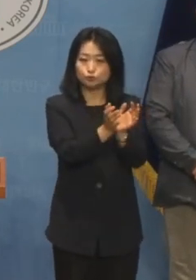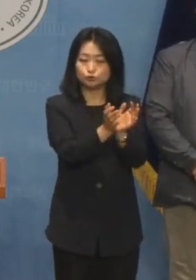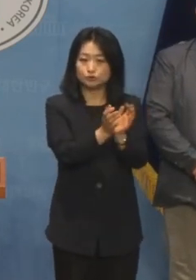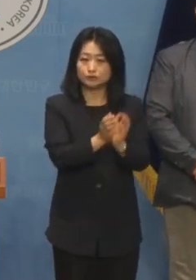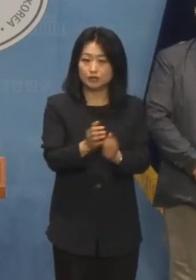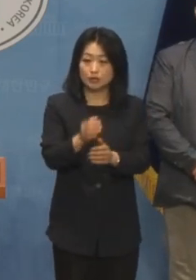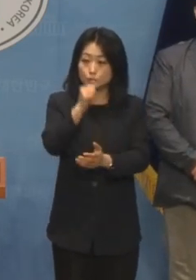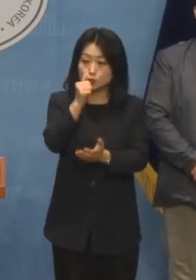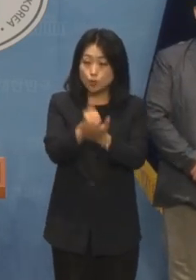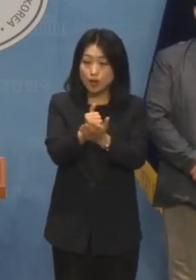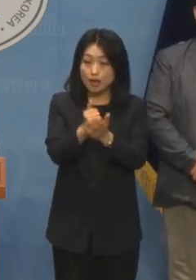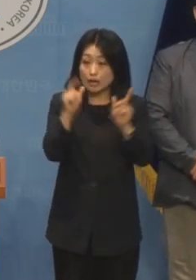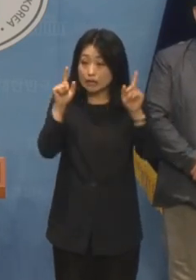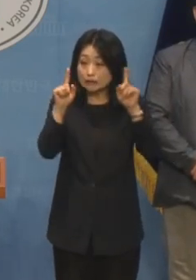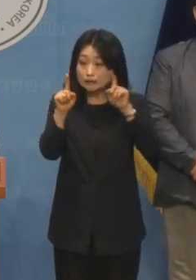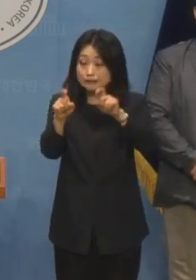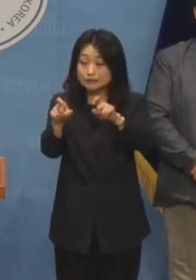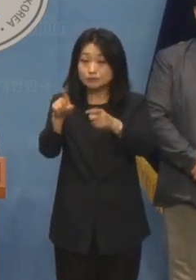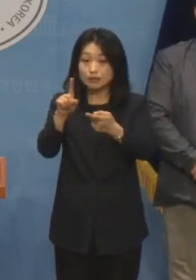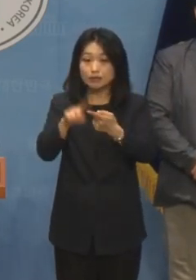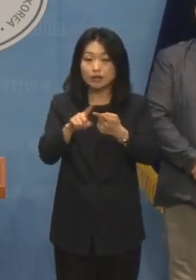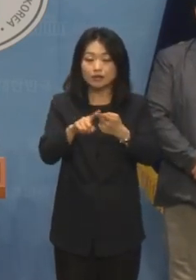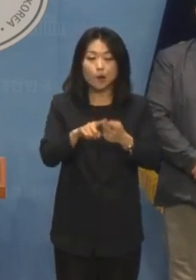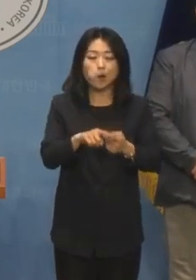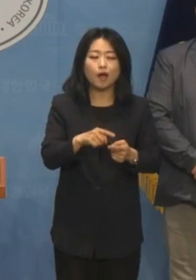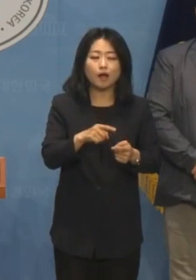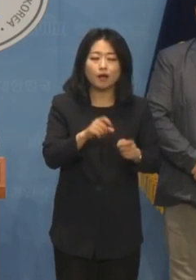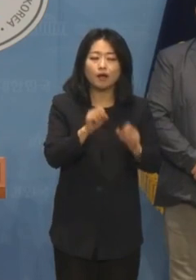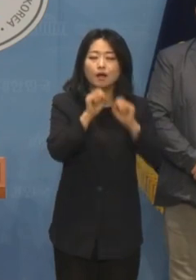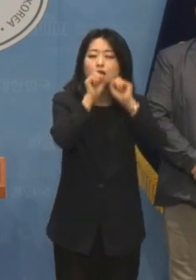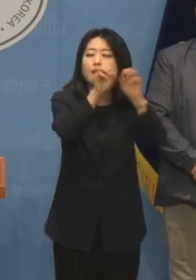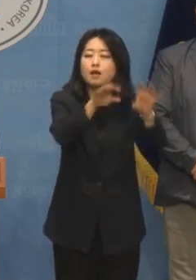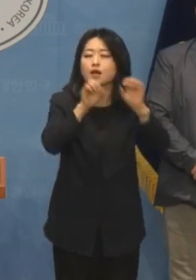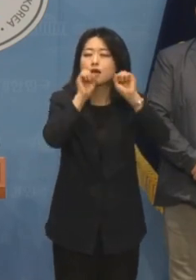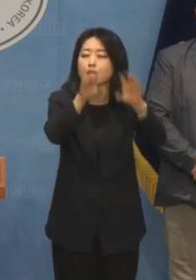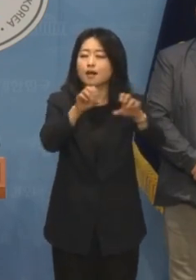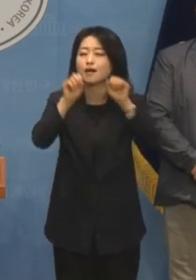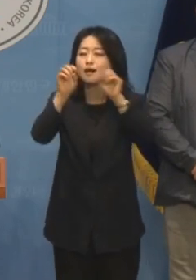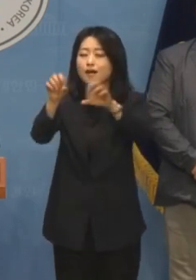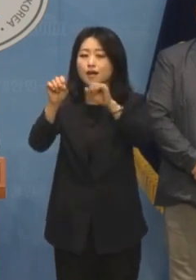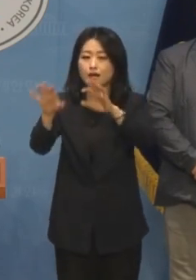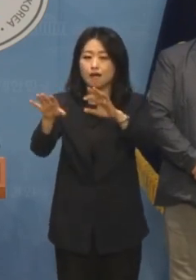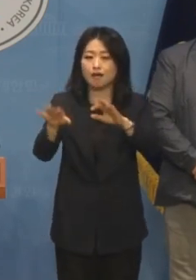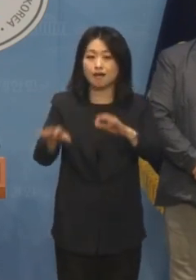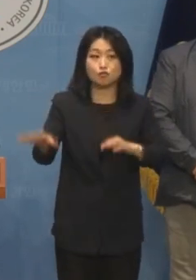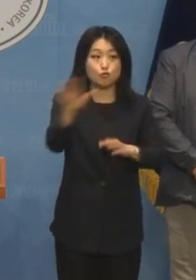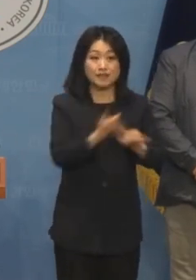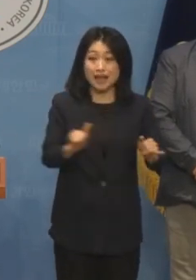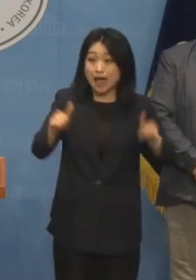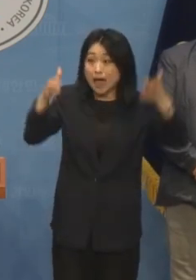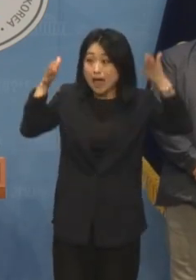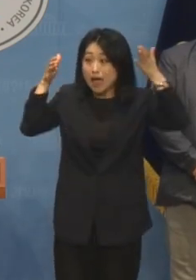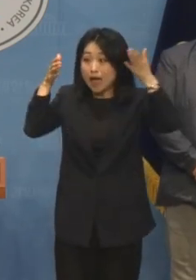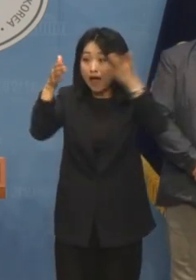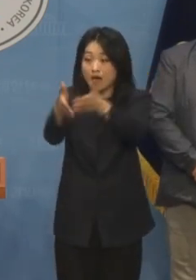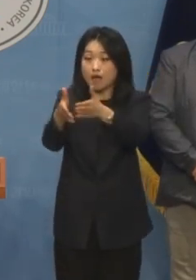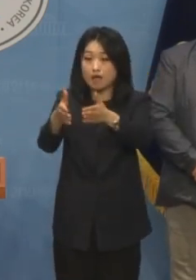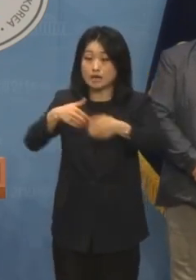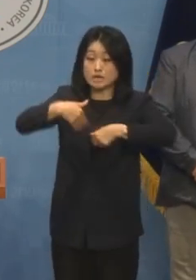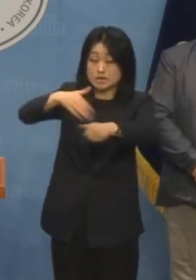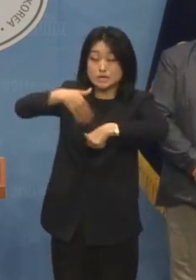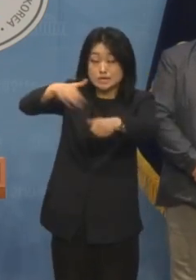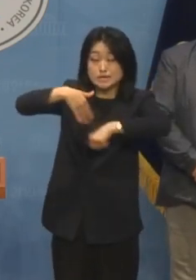흘려서 여론재판부터 시도합니다. 여기다가 수십 수백 회 압수수색을 통해서